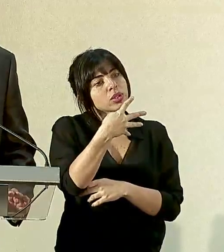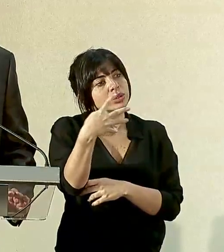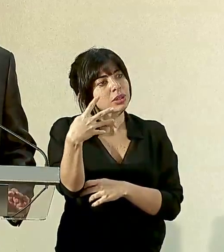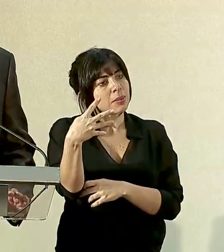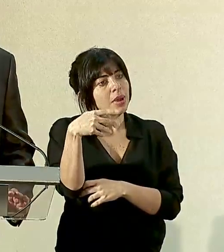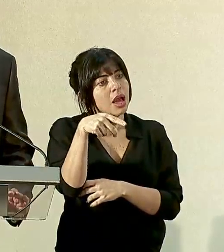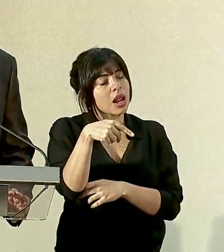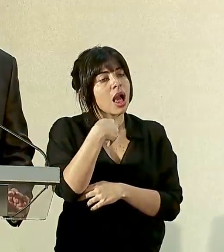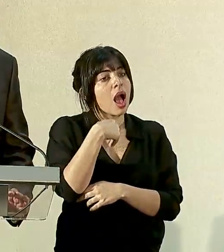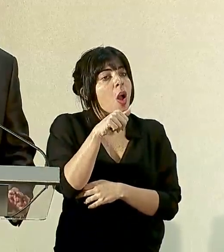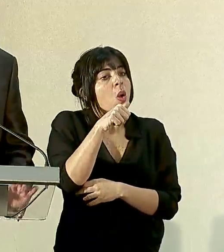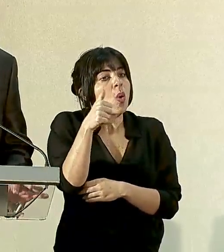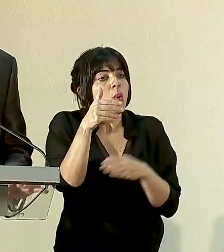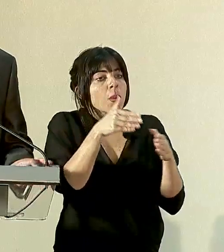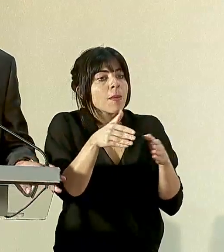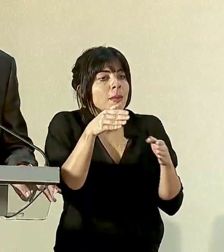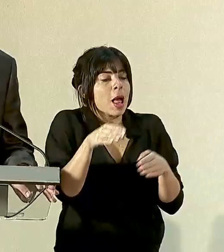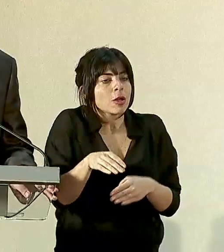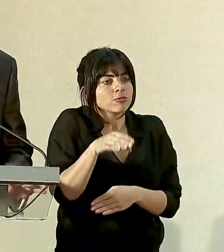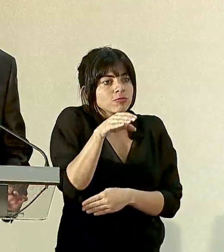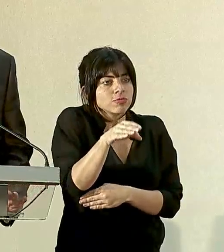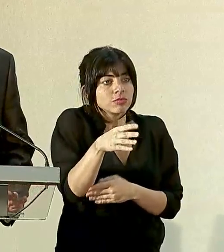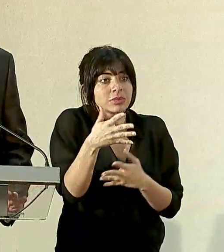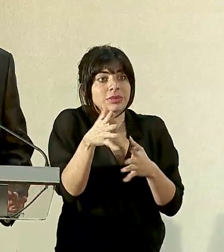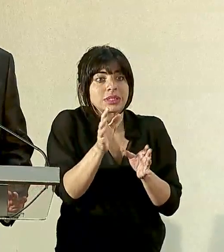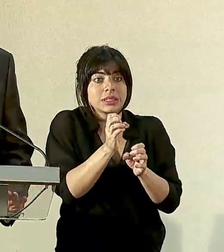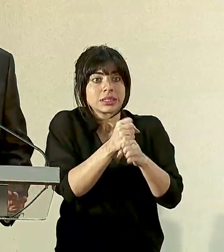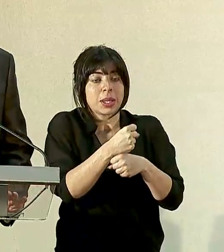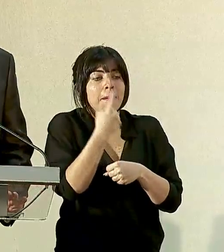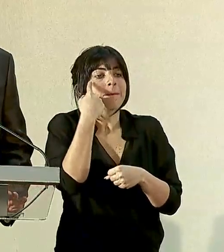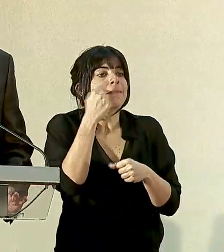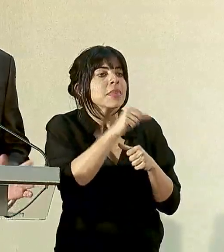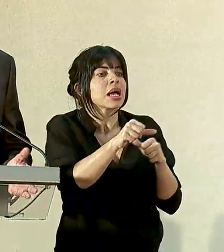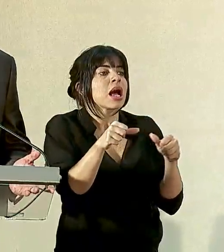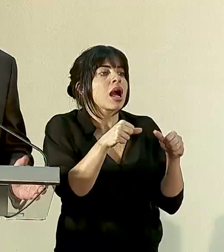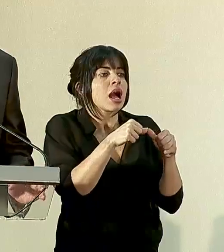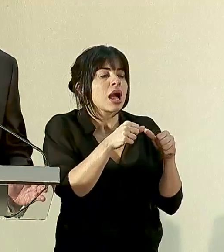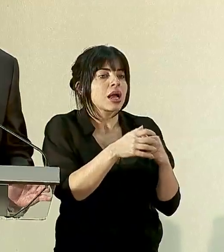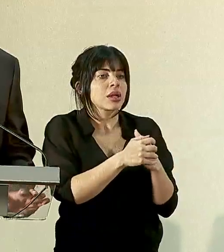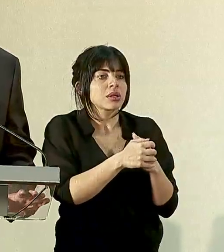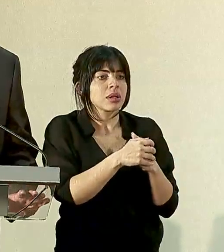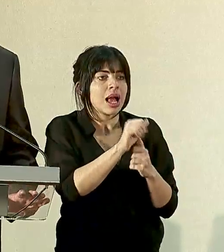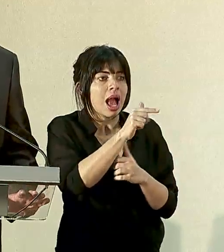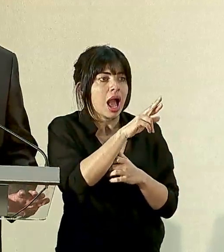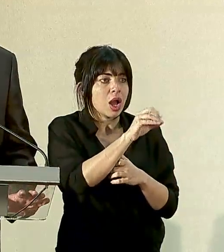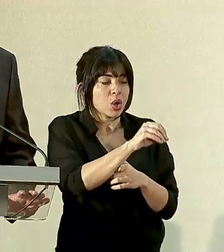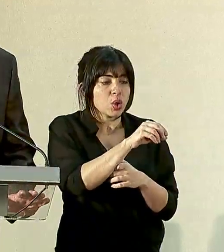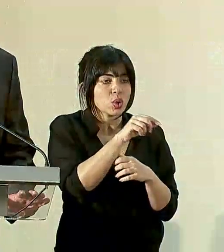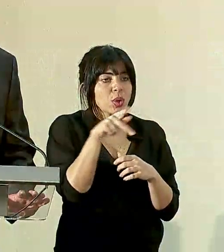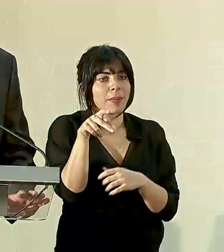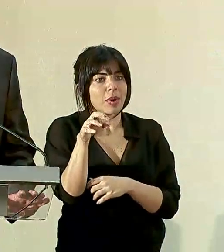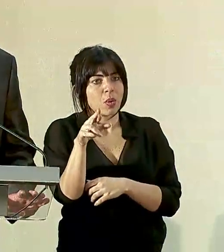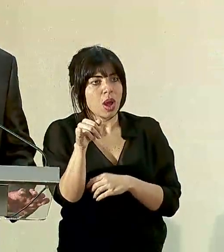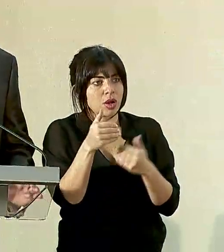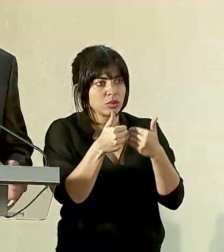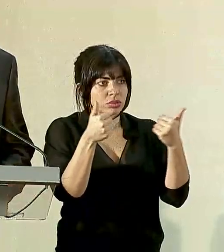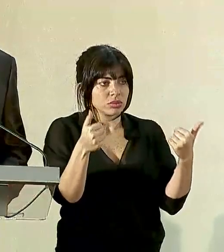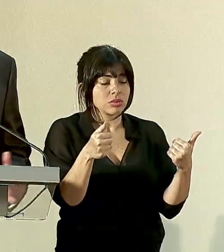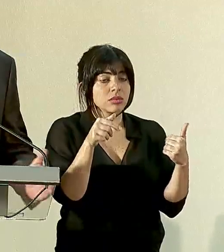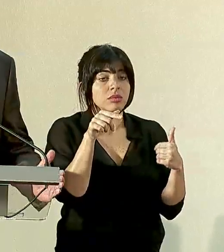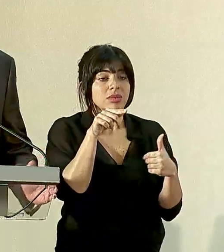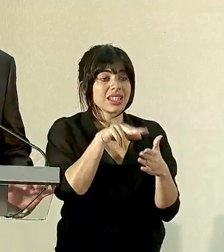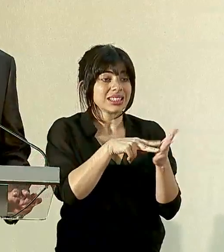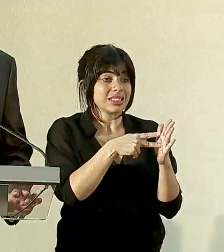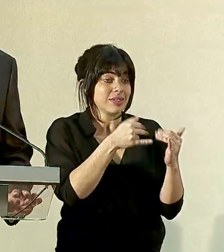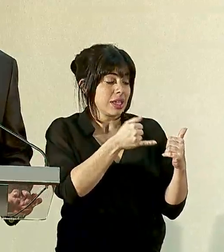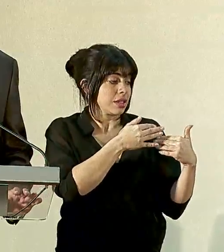semanas vendrán otros planes de inversión ya ejecutados para el sector agro. Esto quiere decir que en